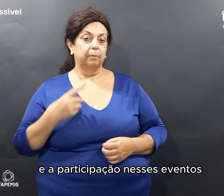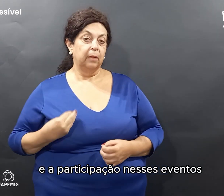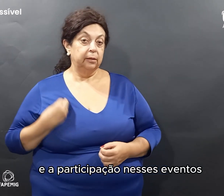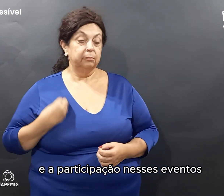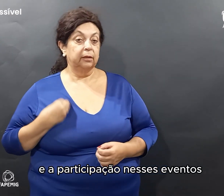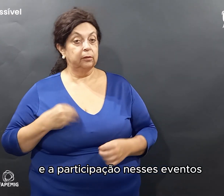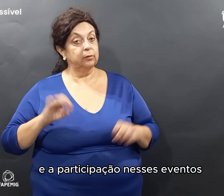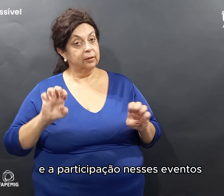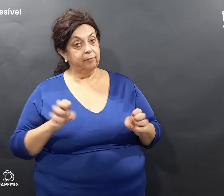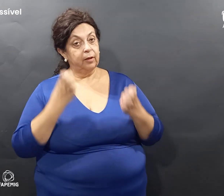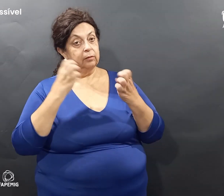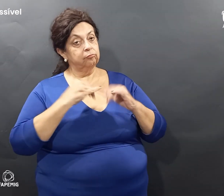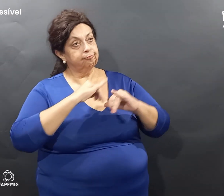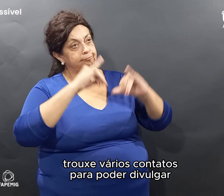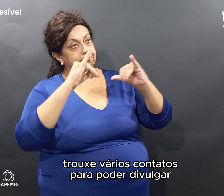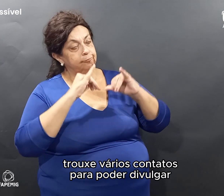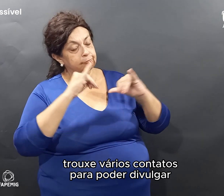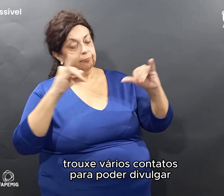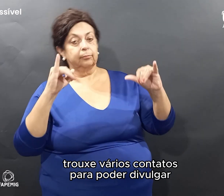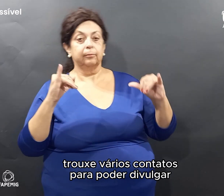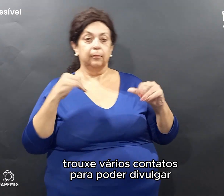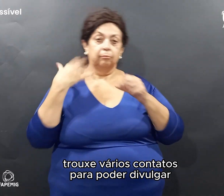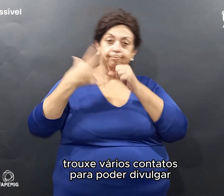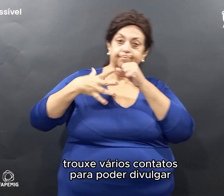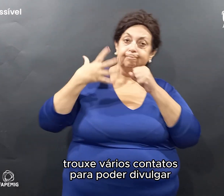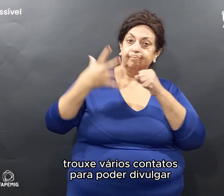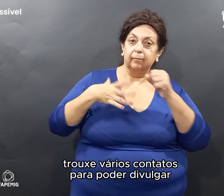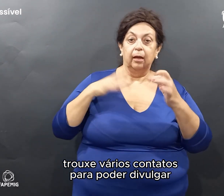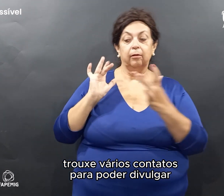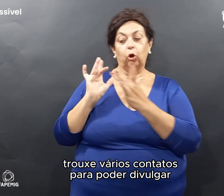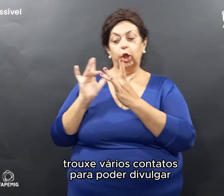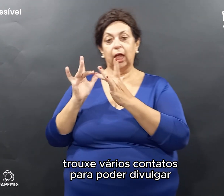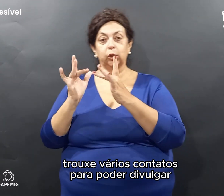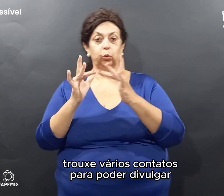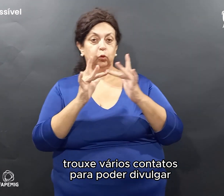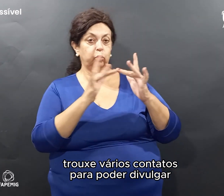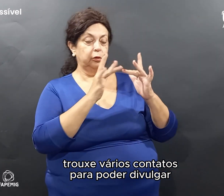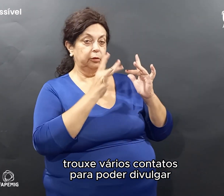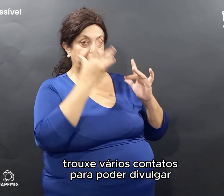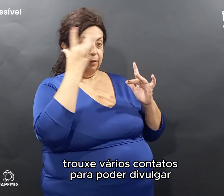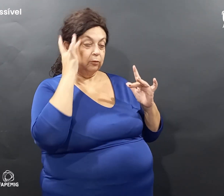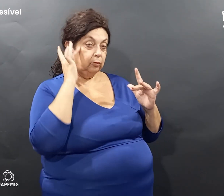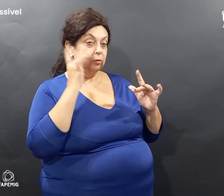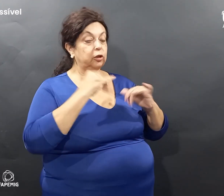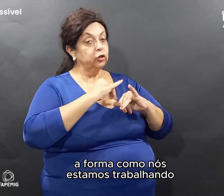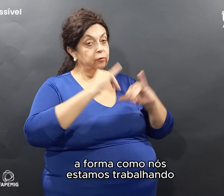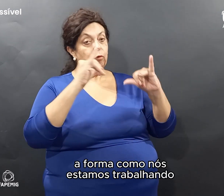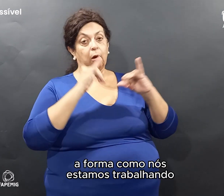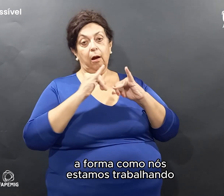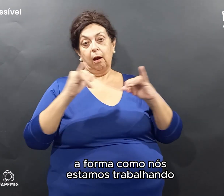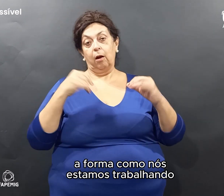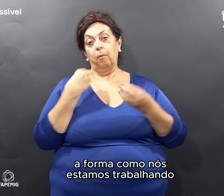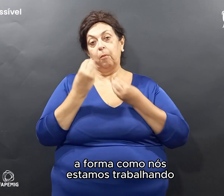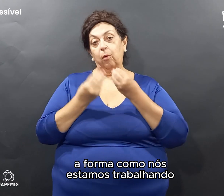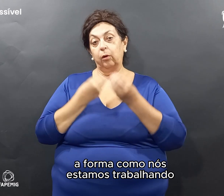nesses eventos, né, trouxe aí vários contatos para poder divulgar, né, a forma como nós